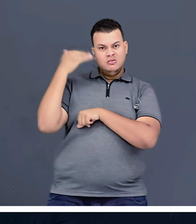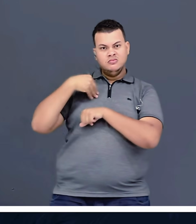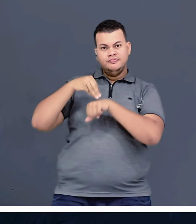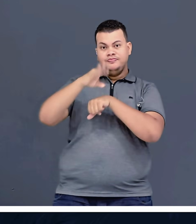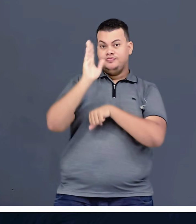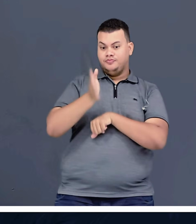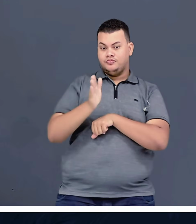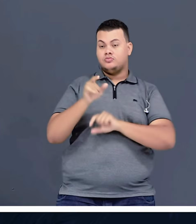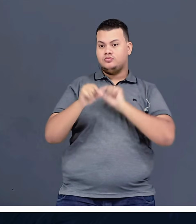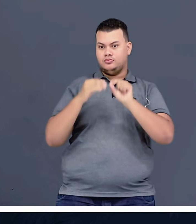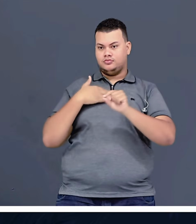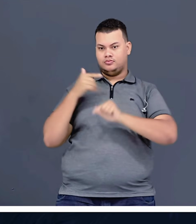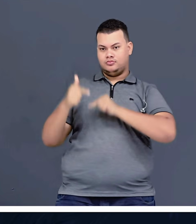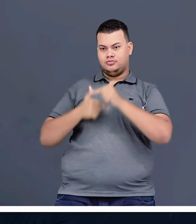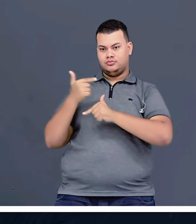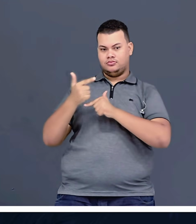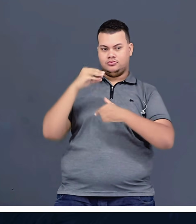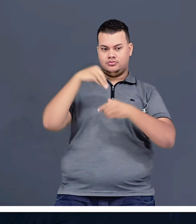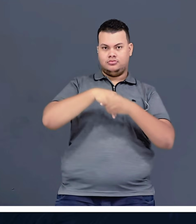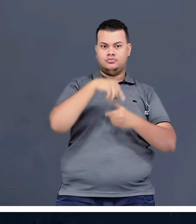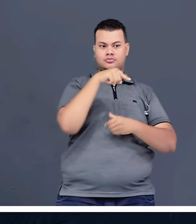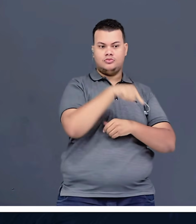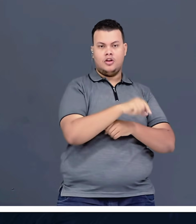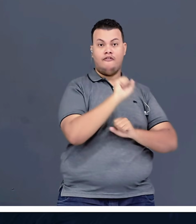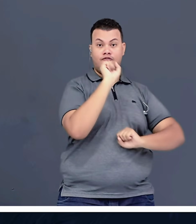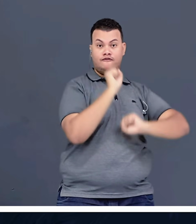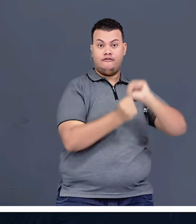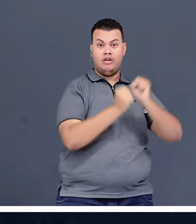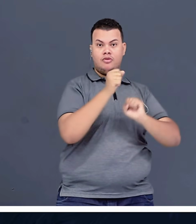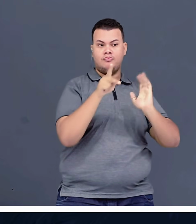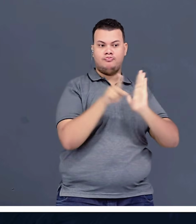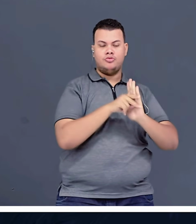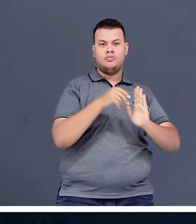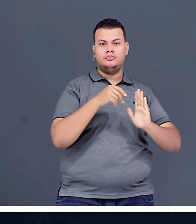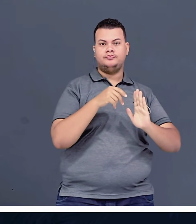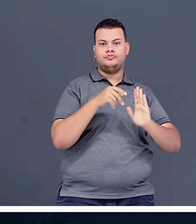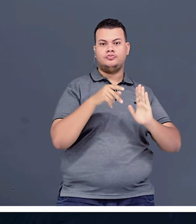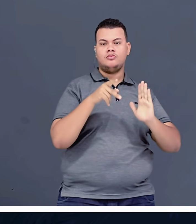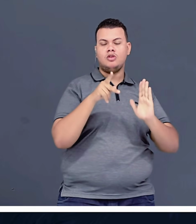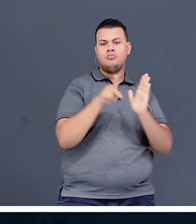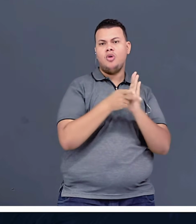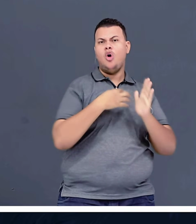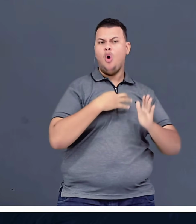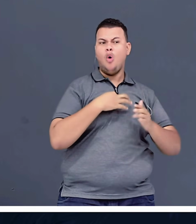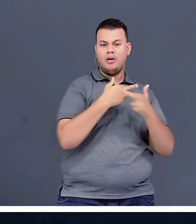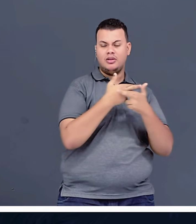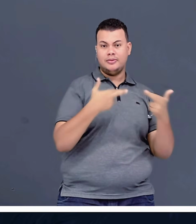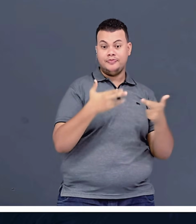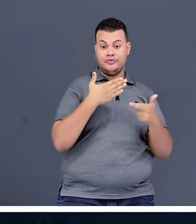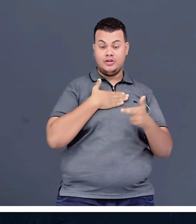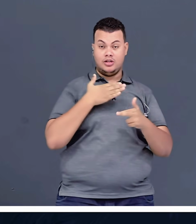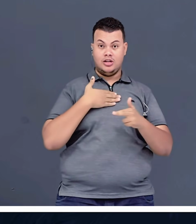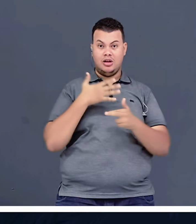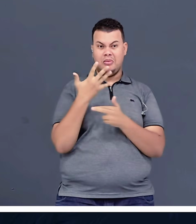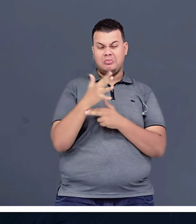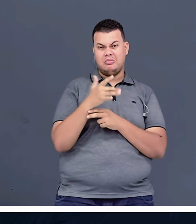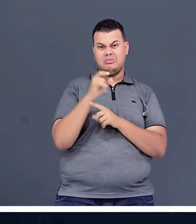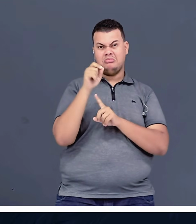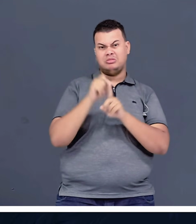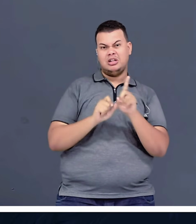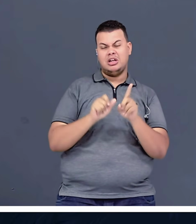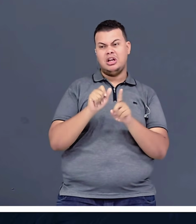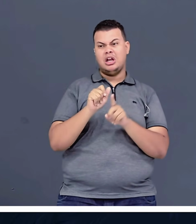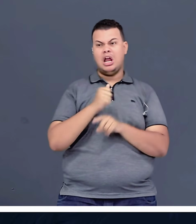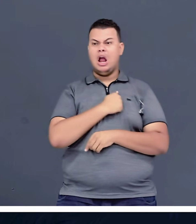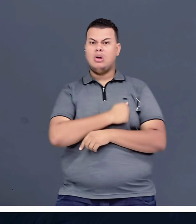passada. Como eu trabalhava numa indústria têxtil e era uma indústria de produção sazonal, então quando chegava mais ou menos o mês de agosto,